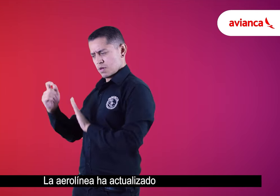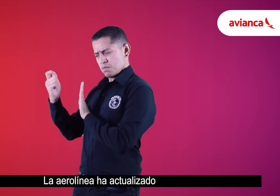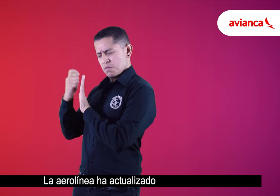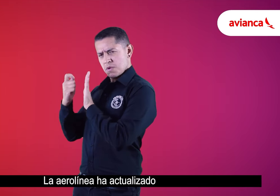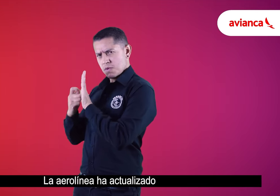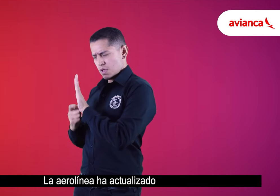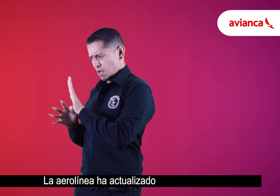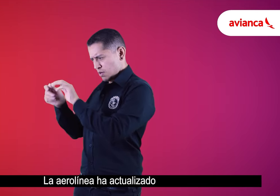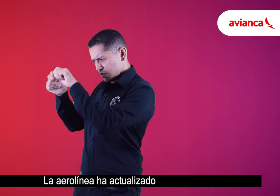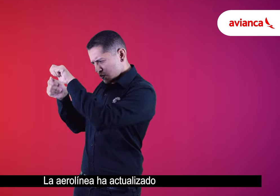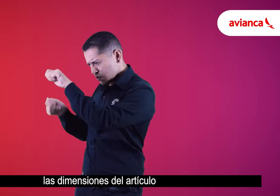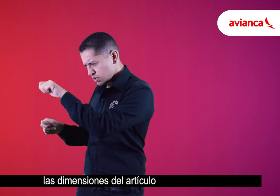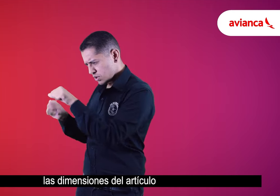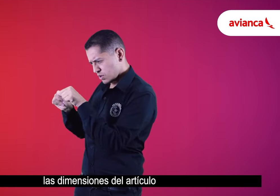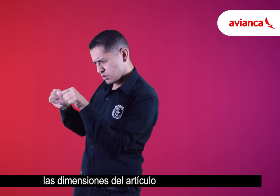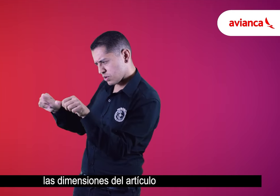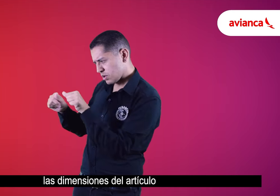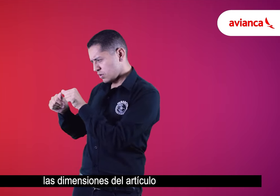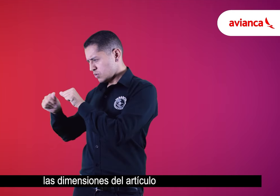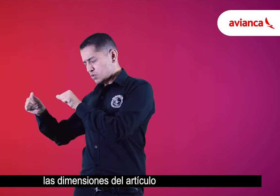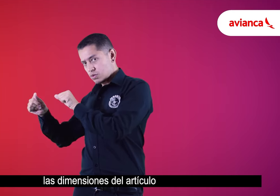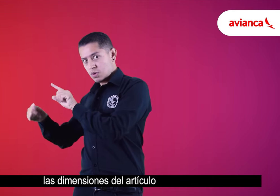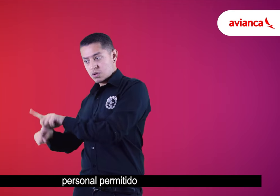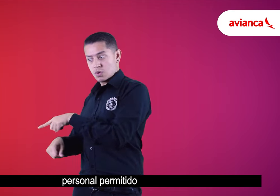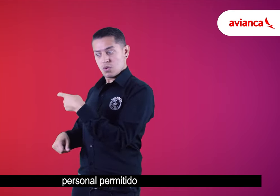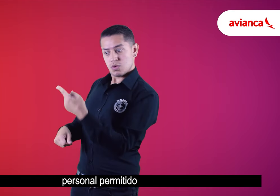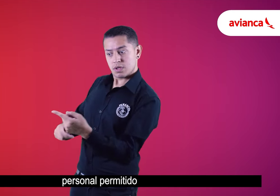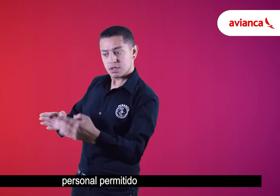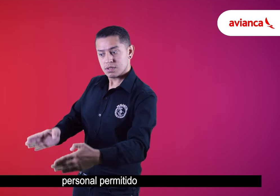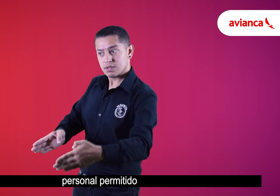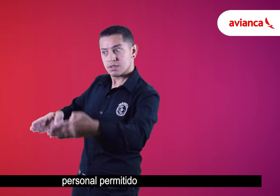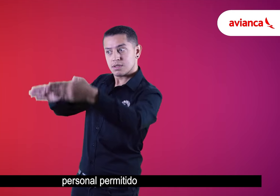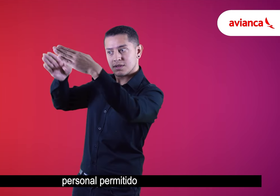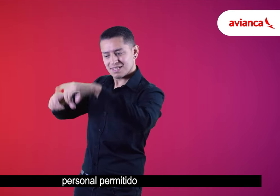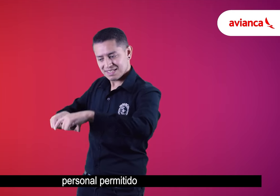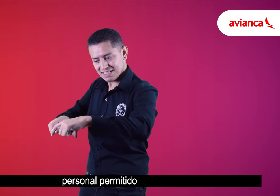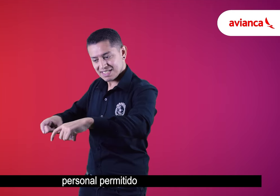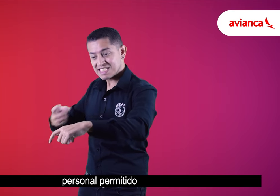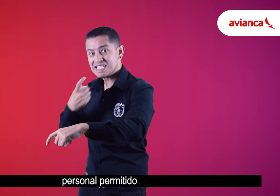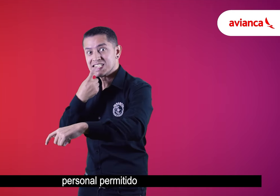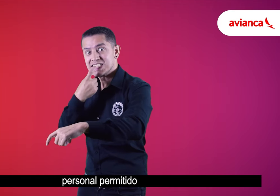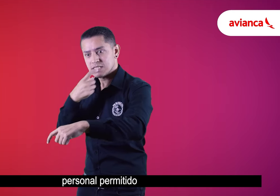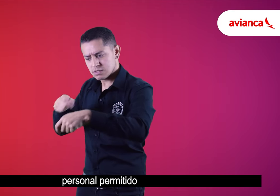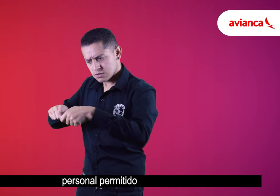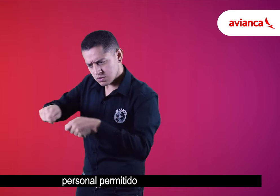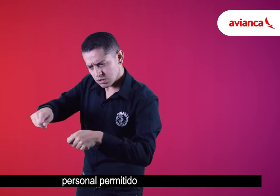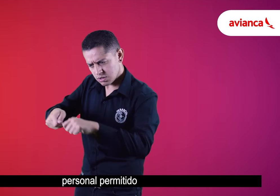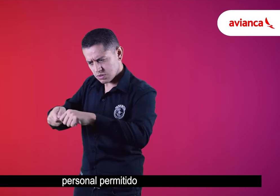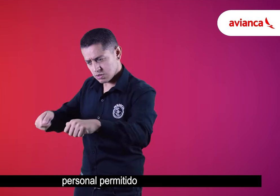La aerolínea ha actualizado las dimensiones del artículo personal permitido.